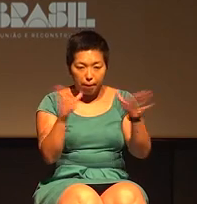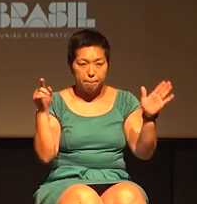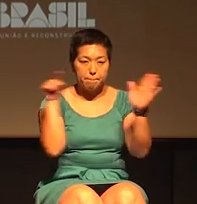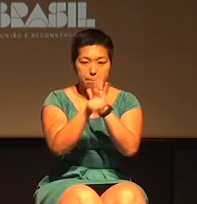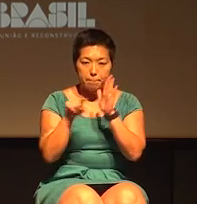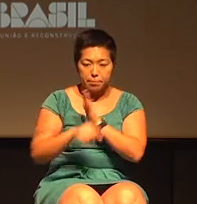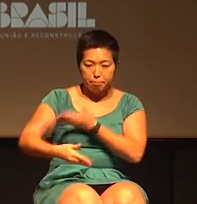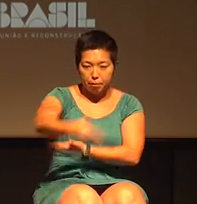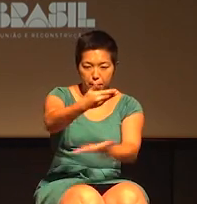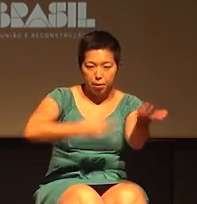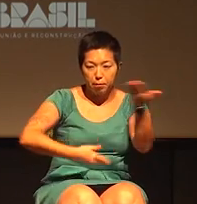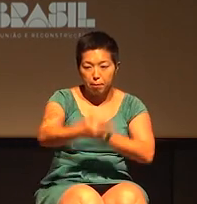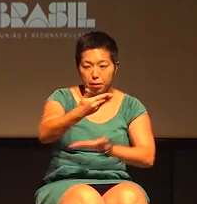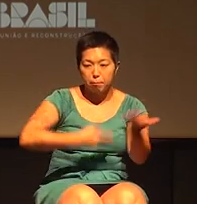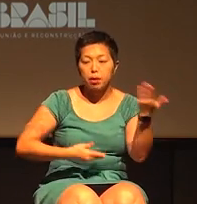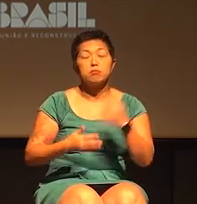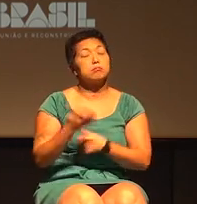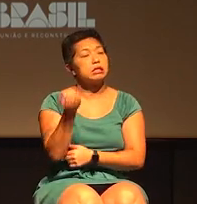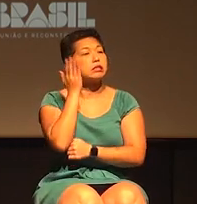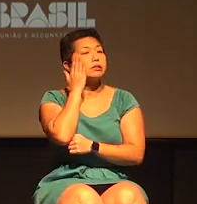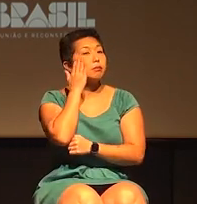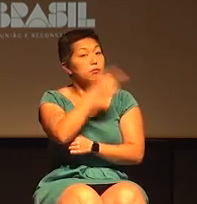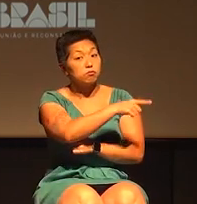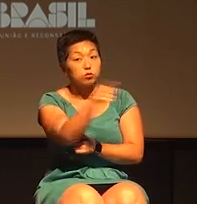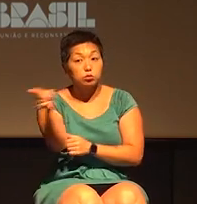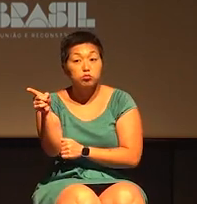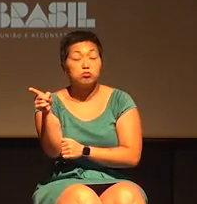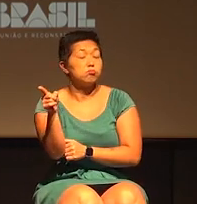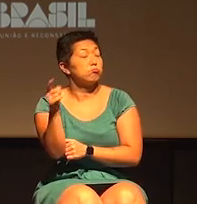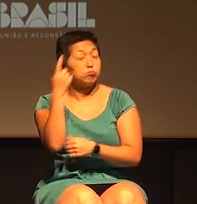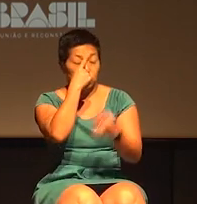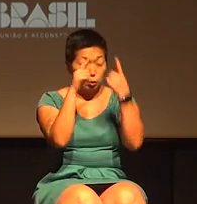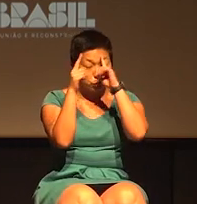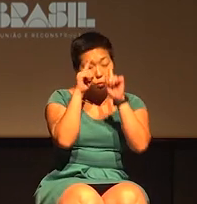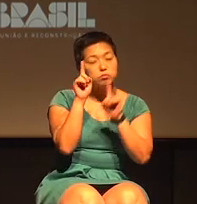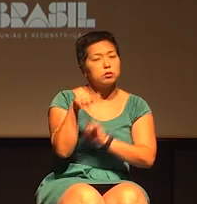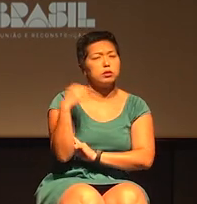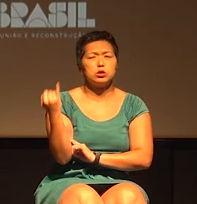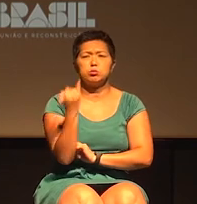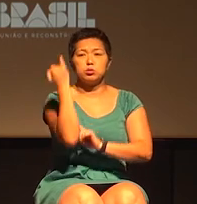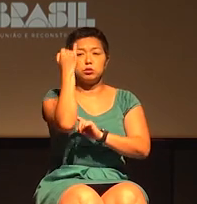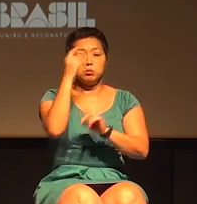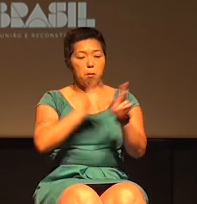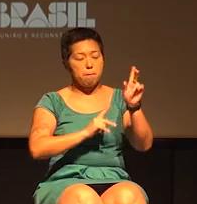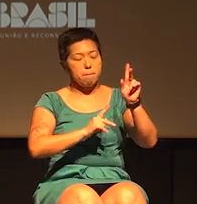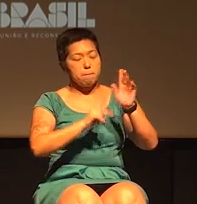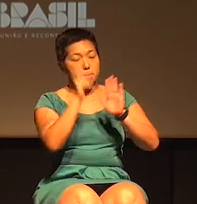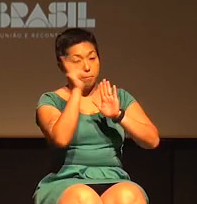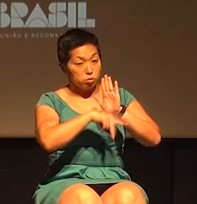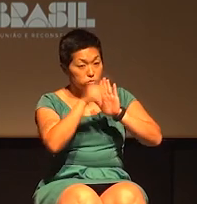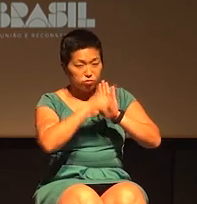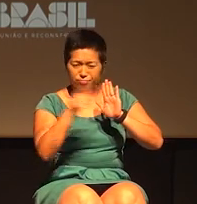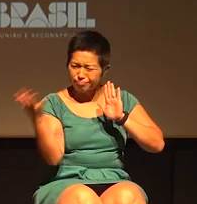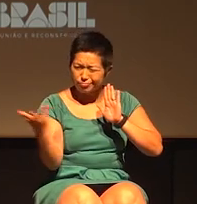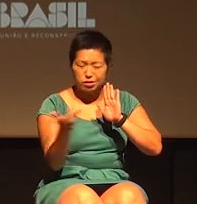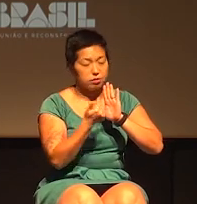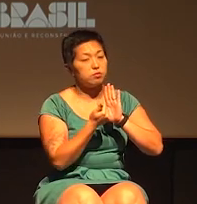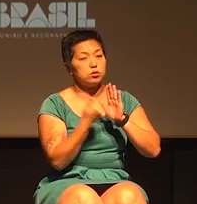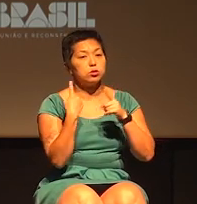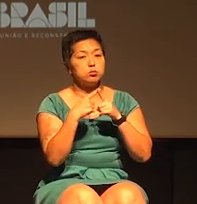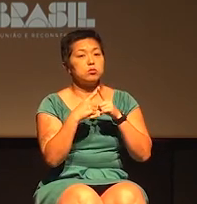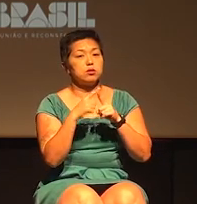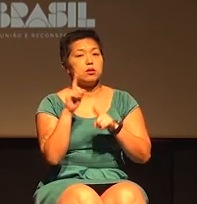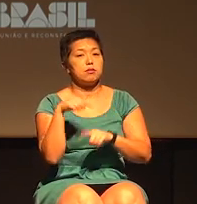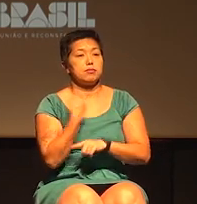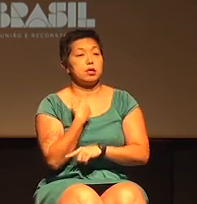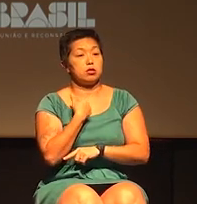gente querer saber também aí o que vocês né Eu acho importantíssimo foi um projeto incrível né Foi um ganho assim pra gente muito